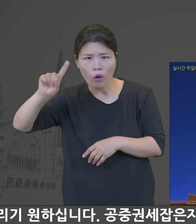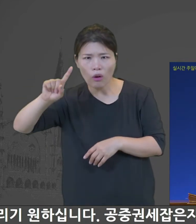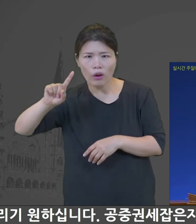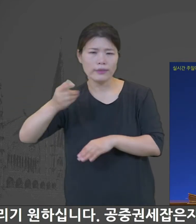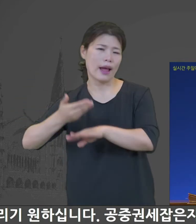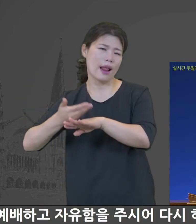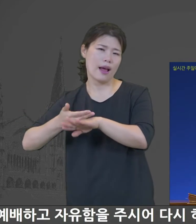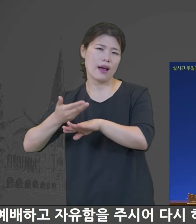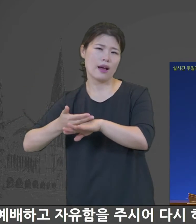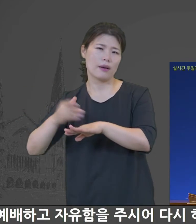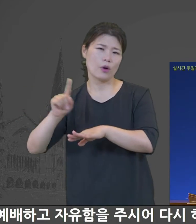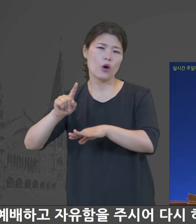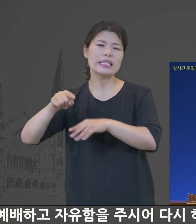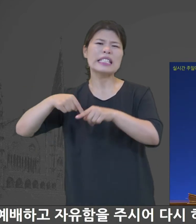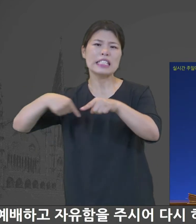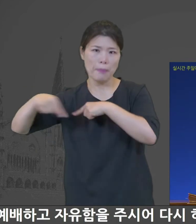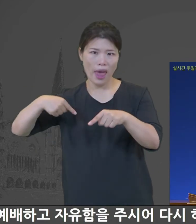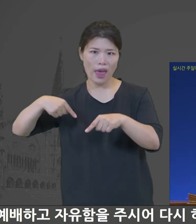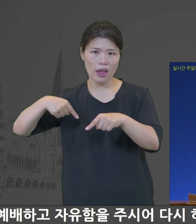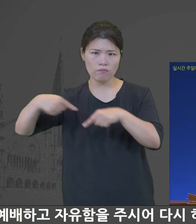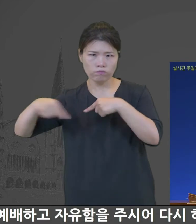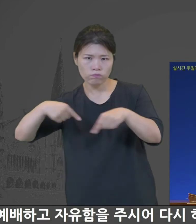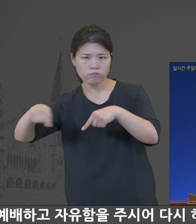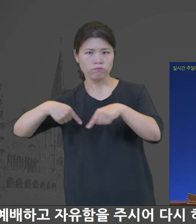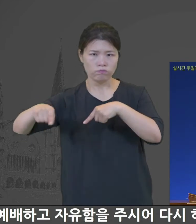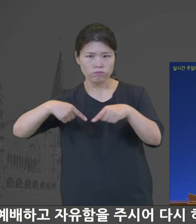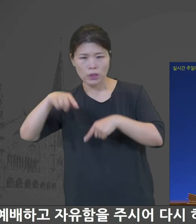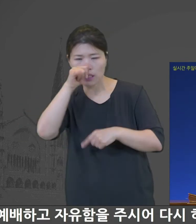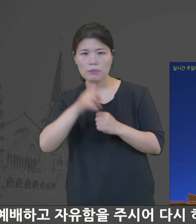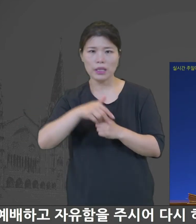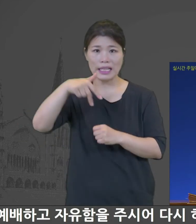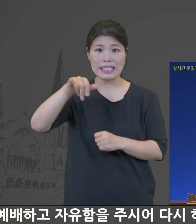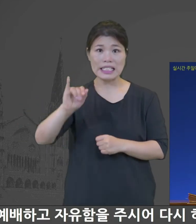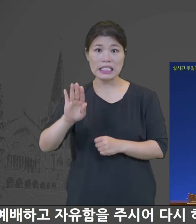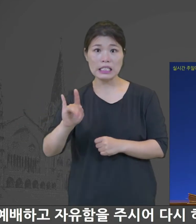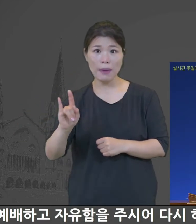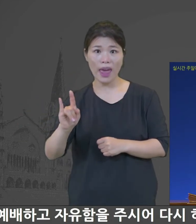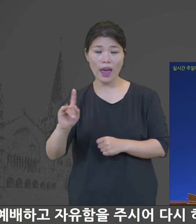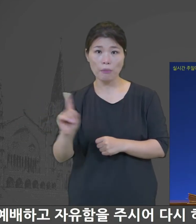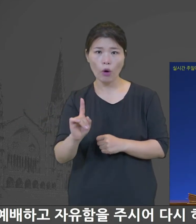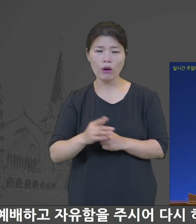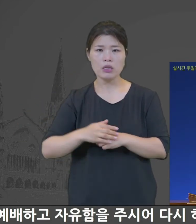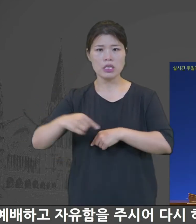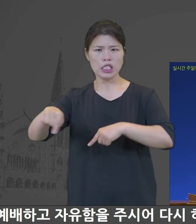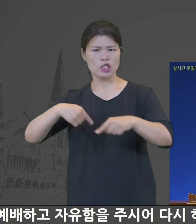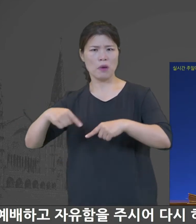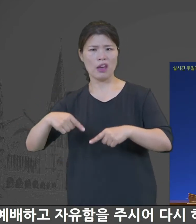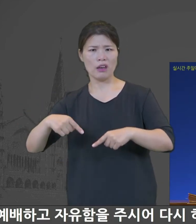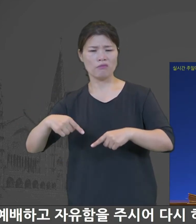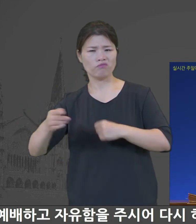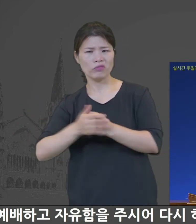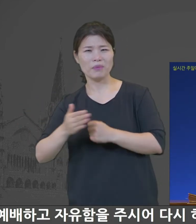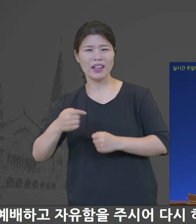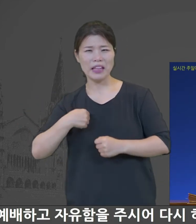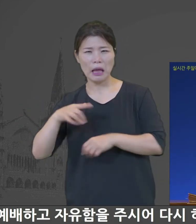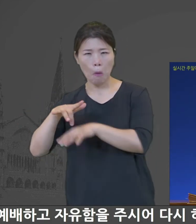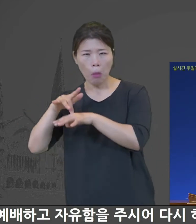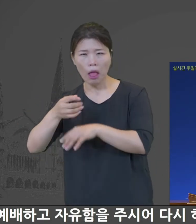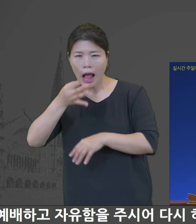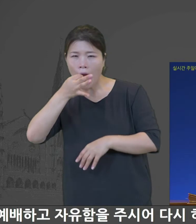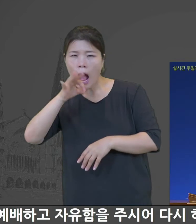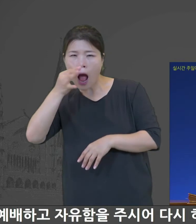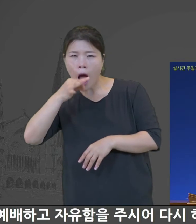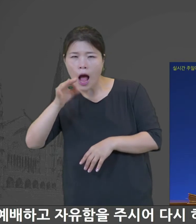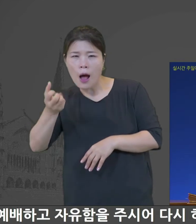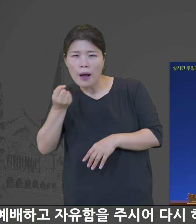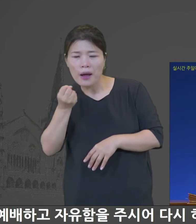아니라 지배하는 겁니다. 지배는 뭐냐면 지배를 함으로 자기의 유익을 챙기는 거예요.